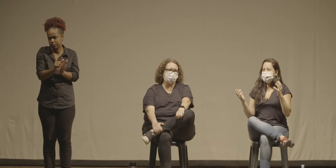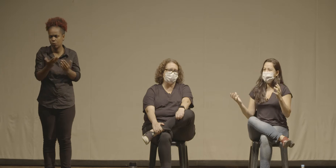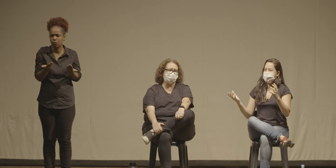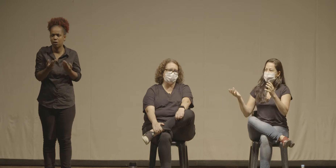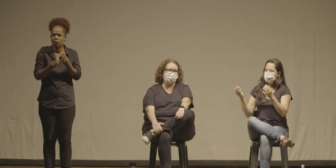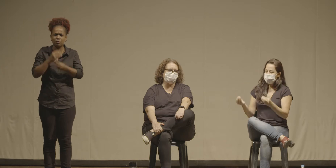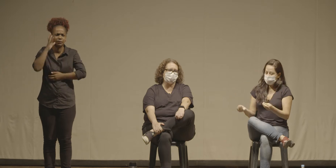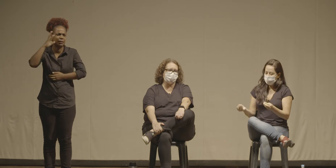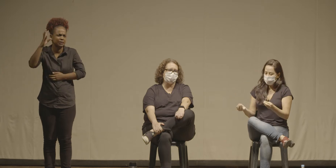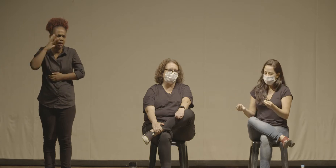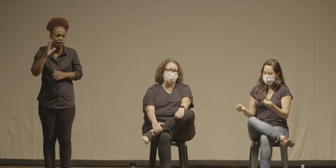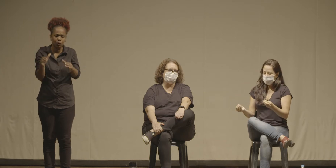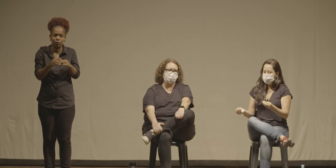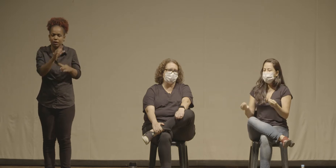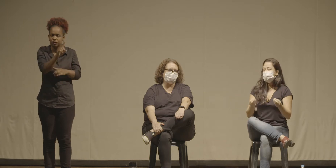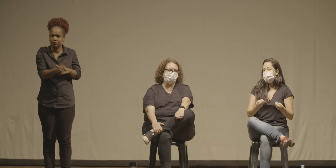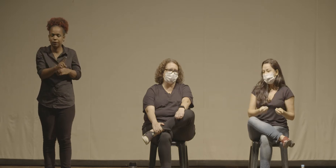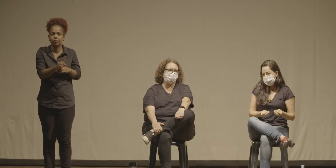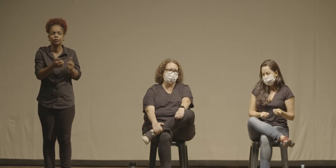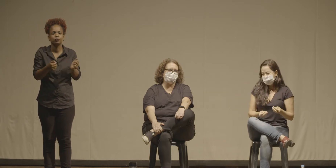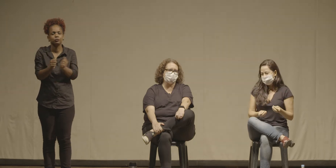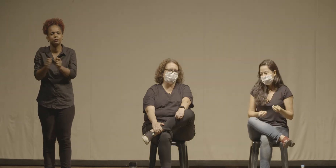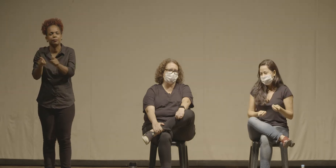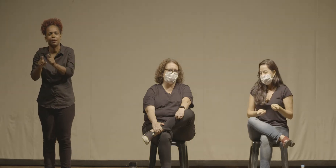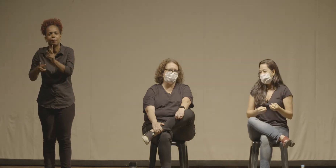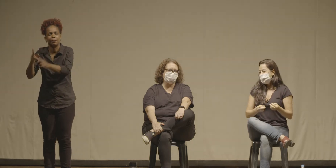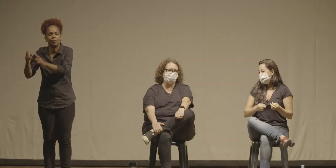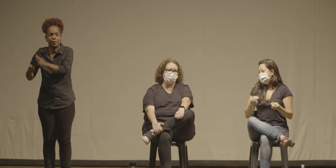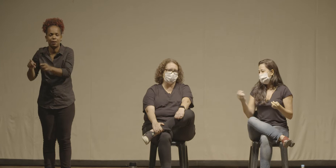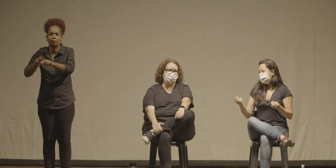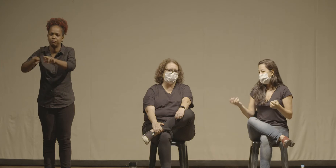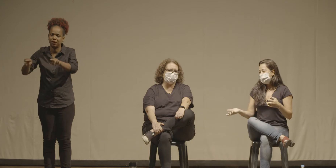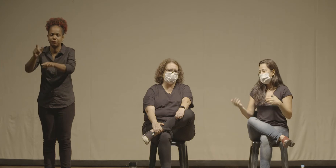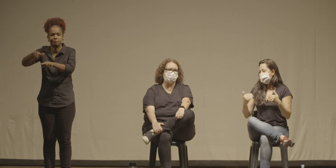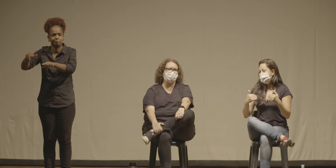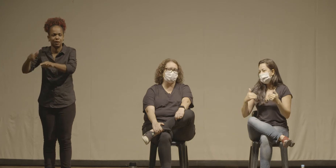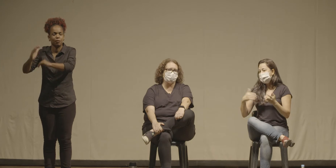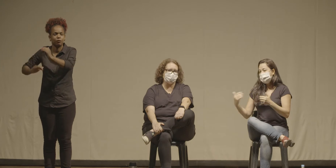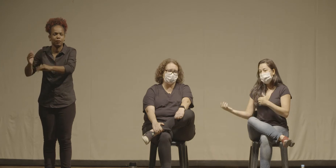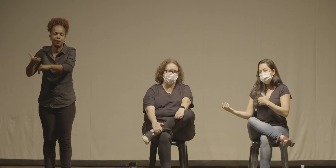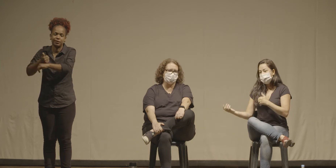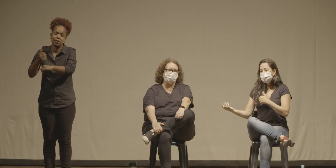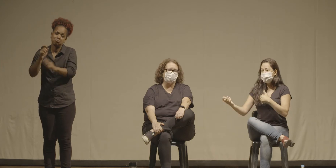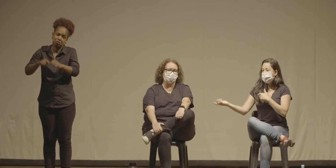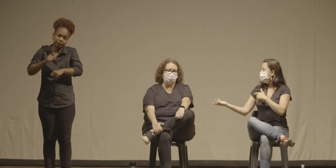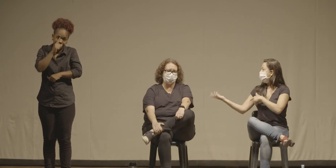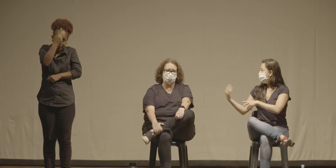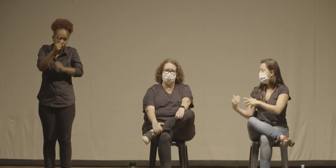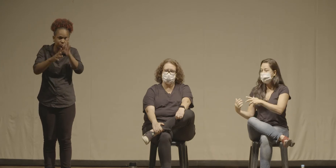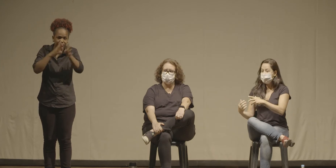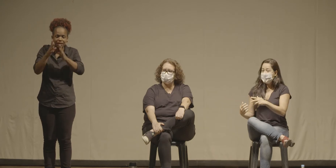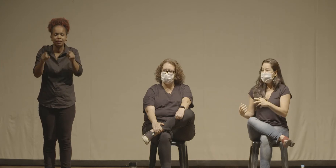sempre que pensar na direção junto com a produção. Pode ser uma esquizofrenia, mas eu também produzo,